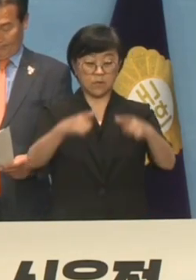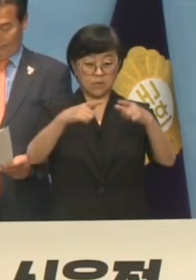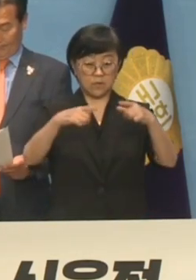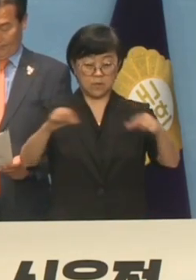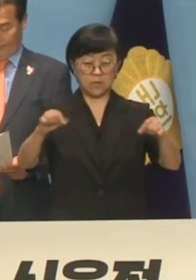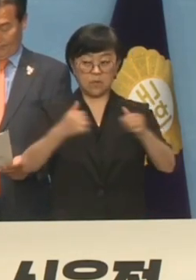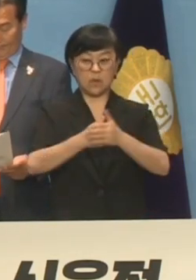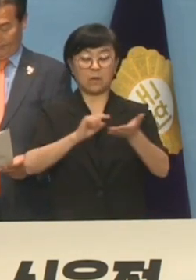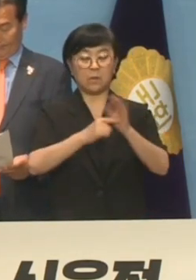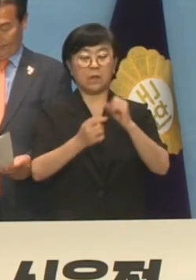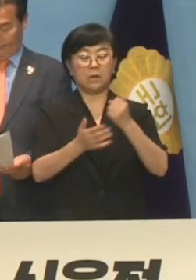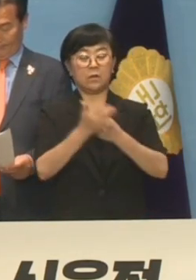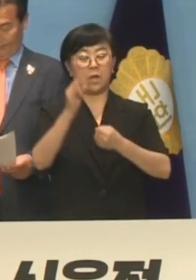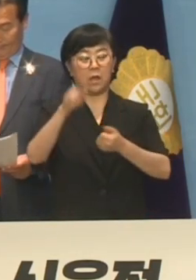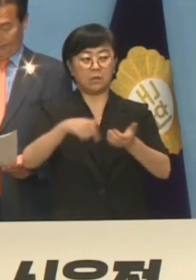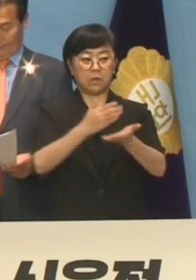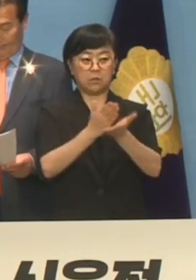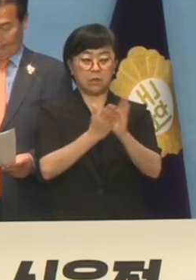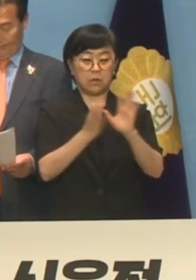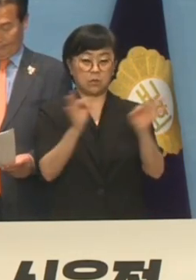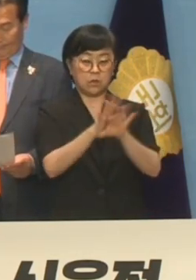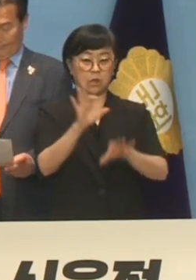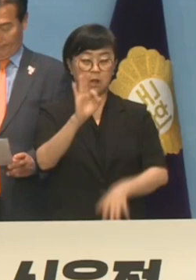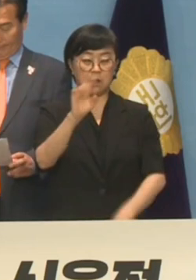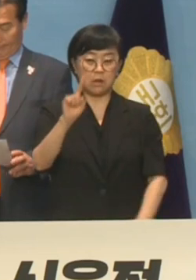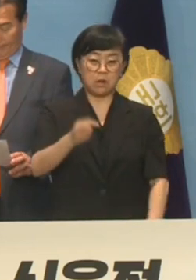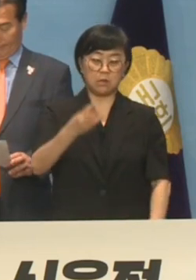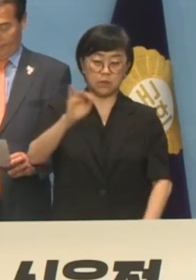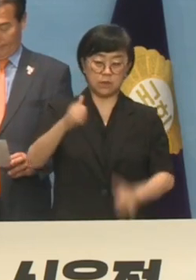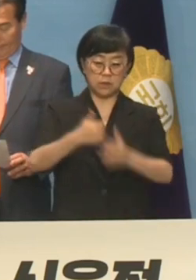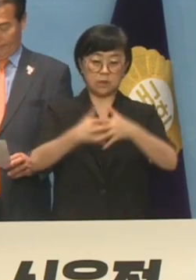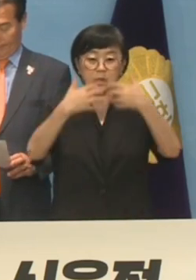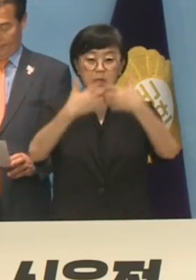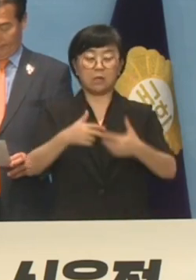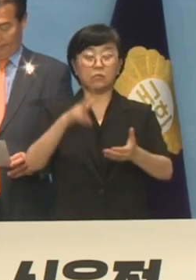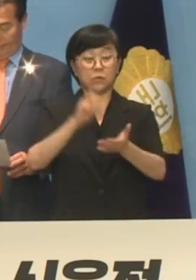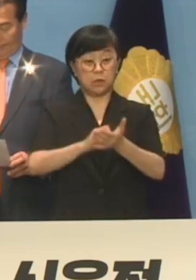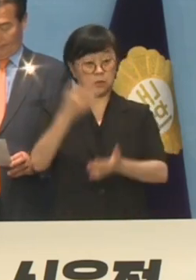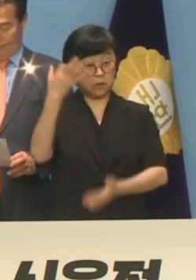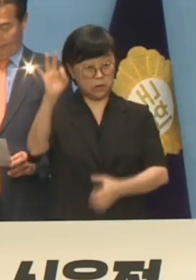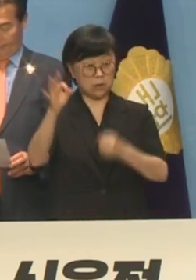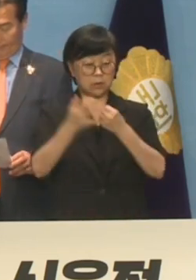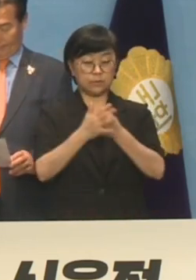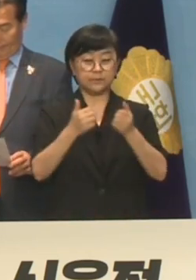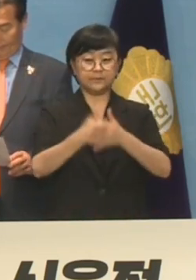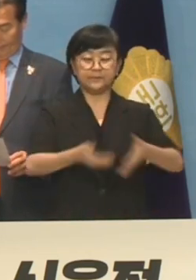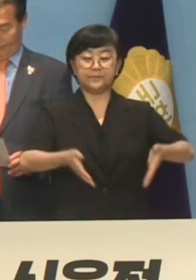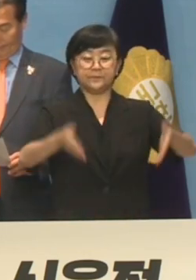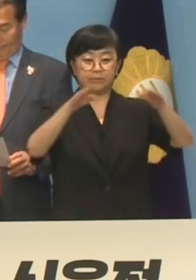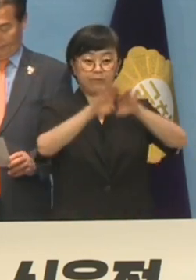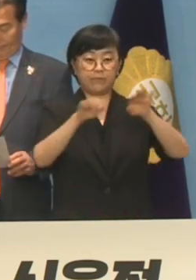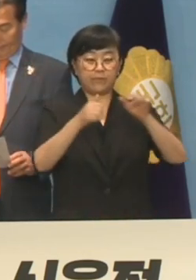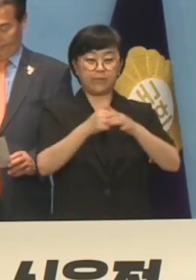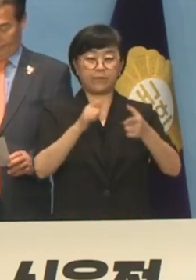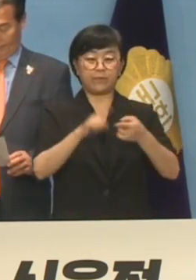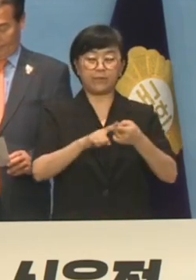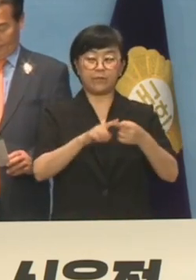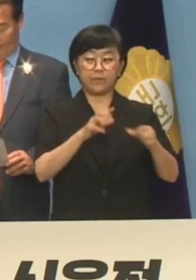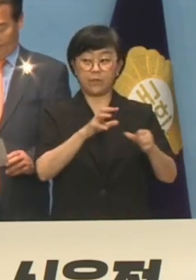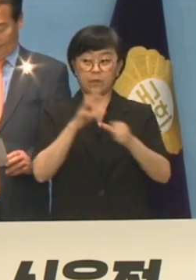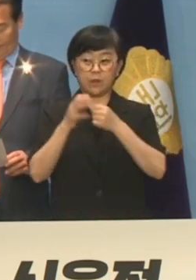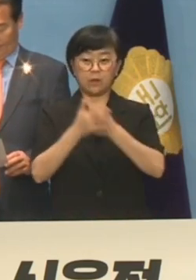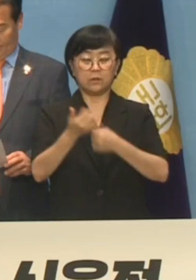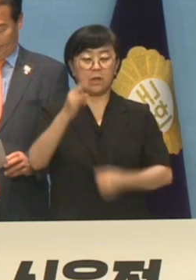일본이 자랑했던 다핵종 제거 설비 알프스에 대한 문제점도 인정했습니다. 다핵종 제거 설비는 이온 교환 수지를